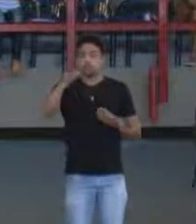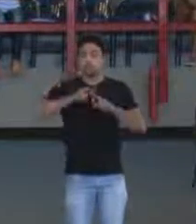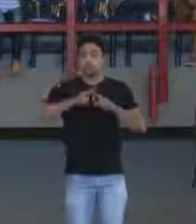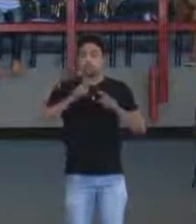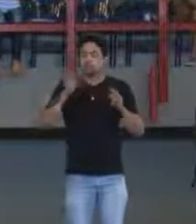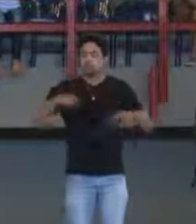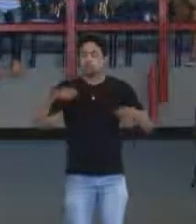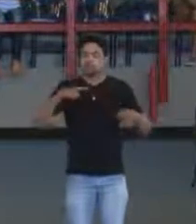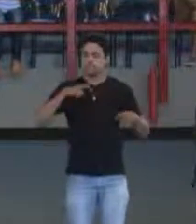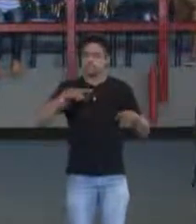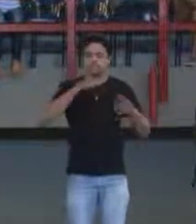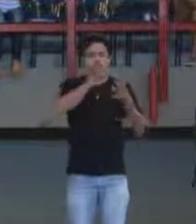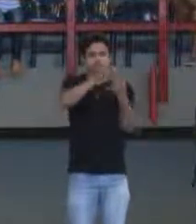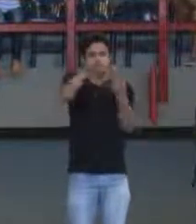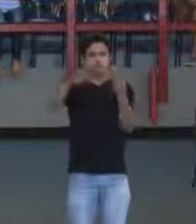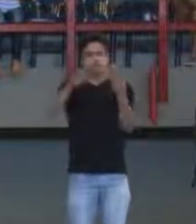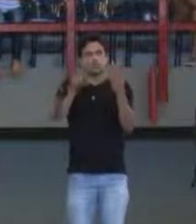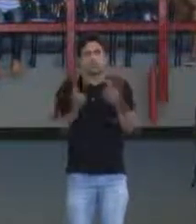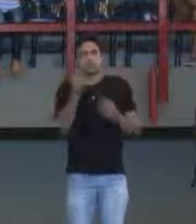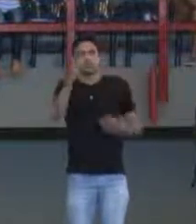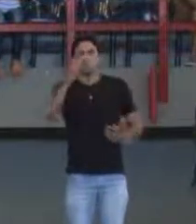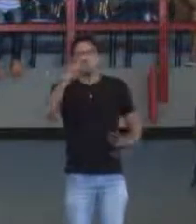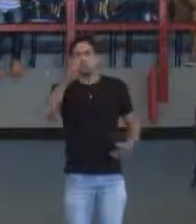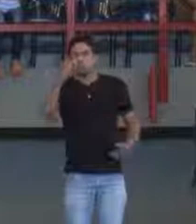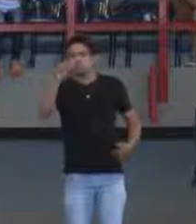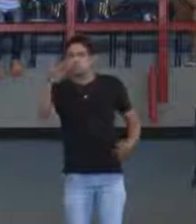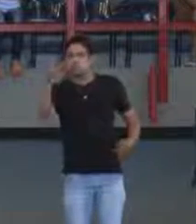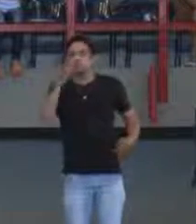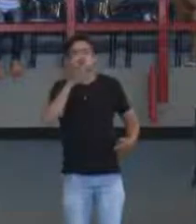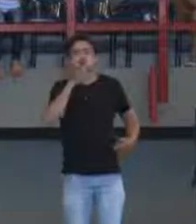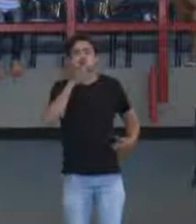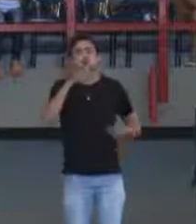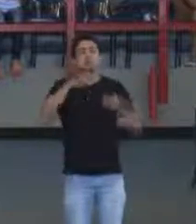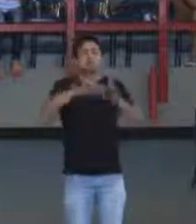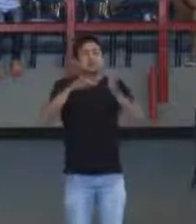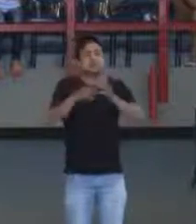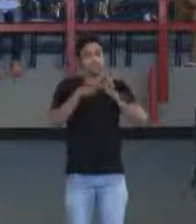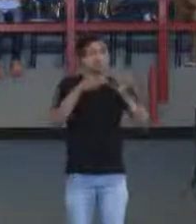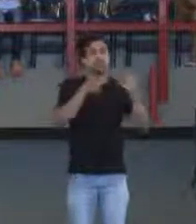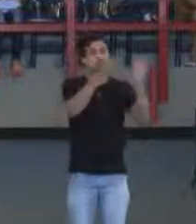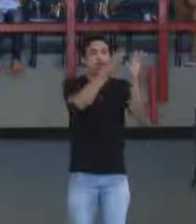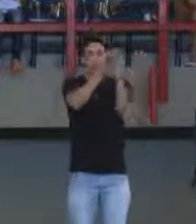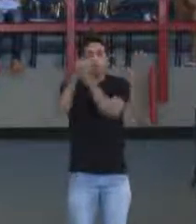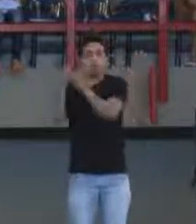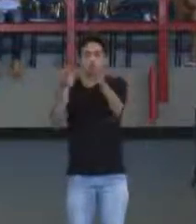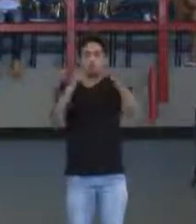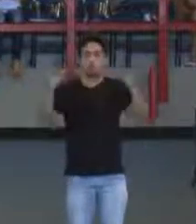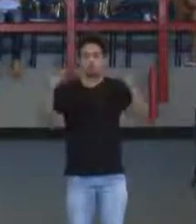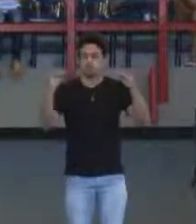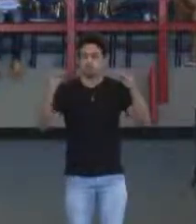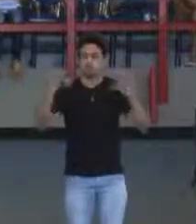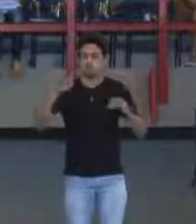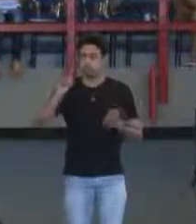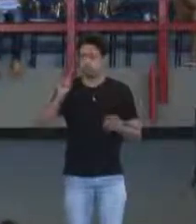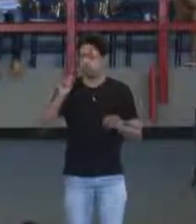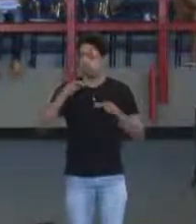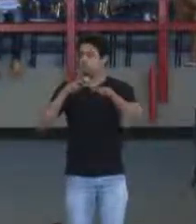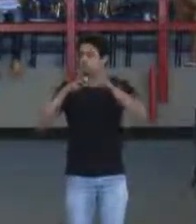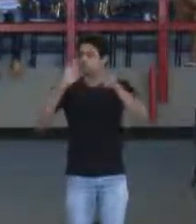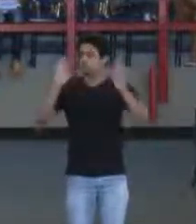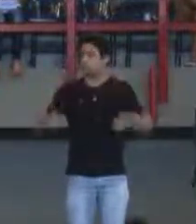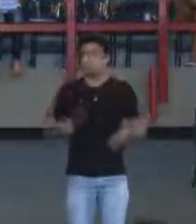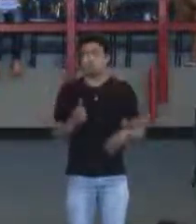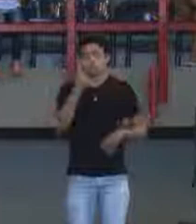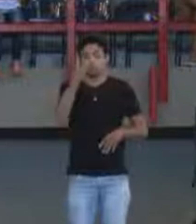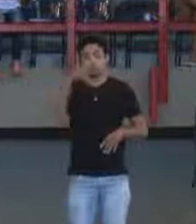Necessariamente tem que ter um mês que é 282 quilowatts? Não, isso representa a média, tá certo? Média é uma